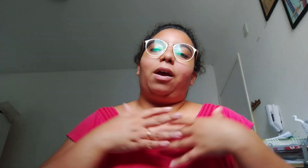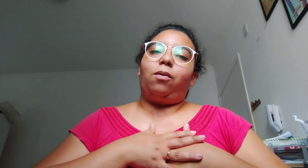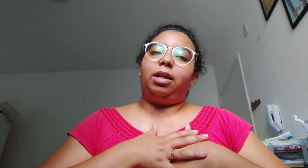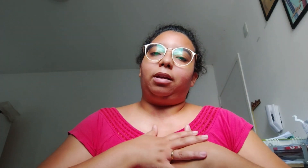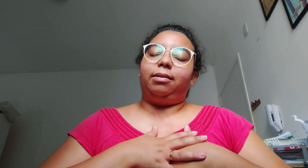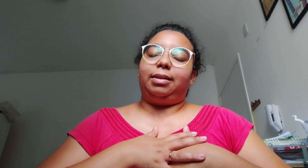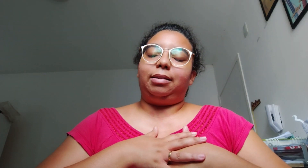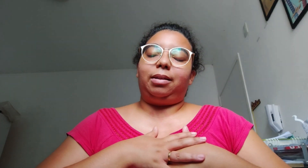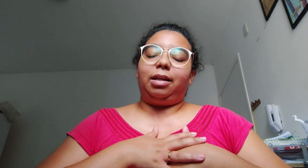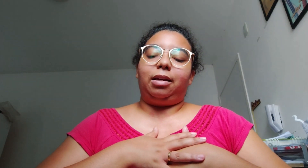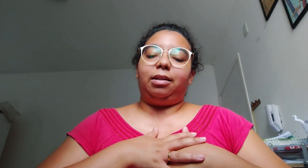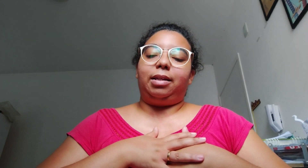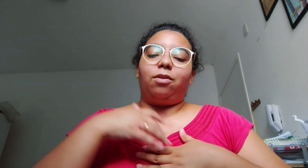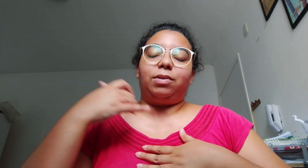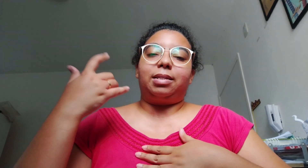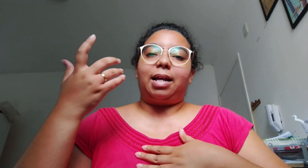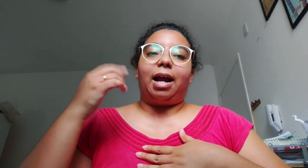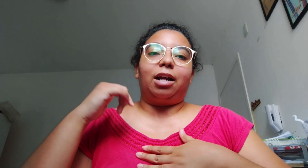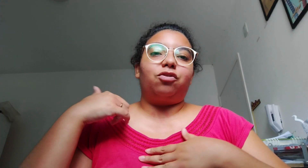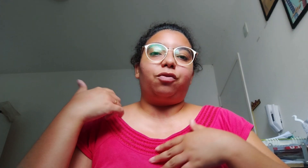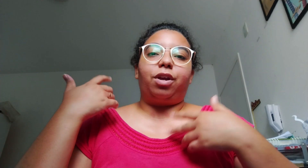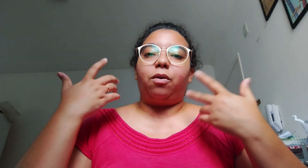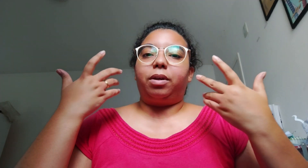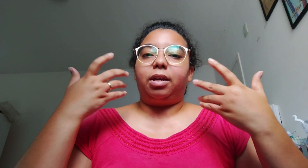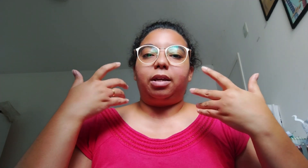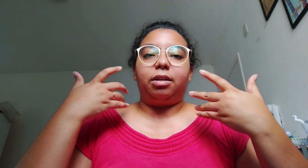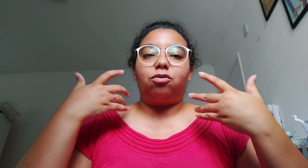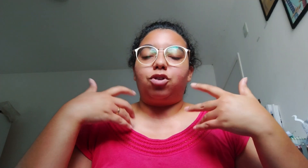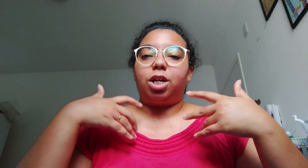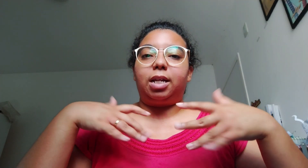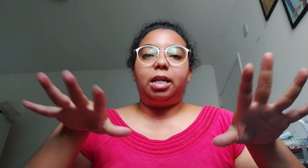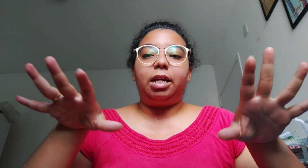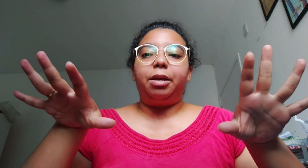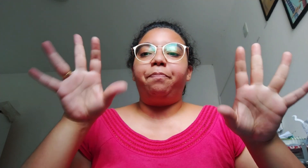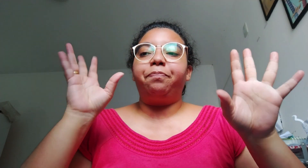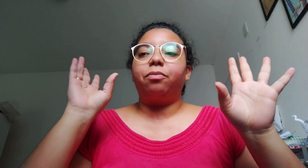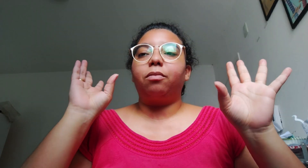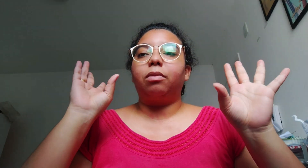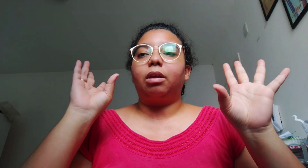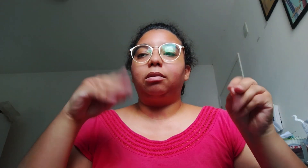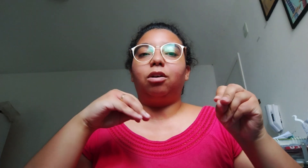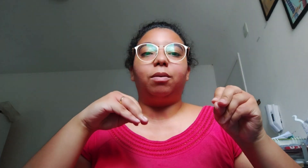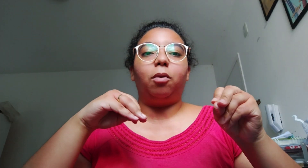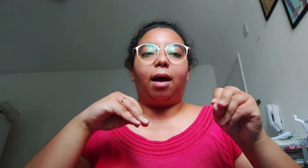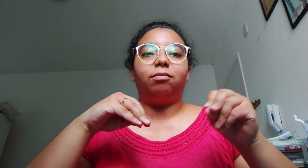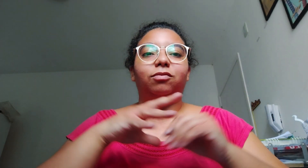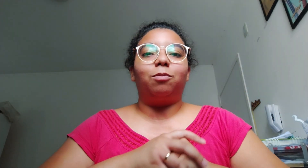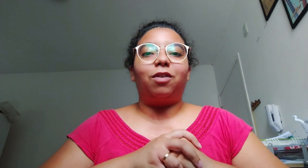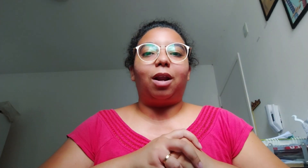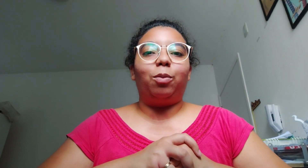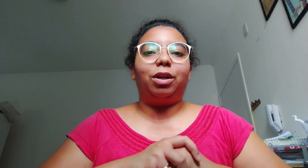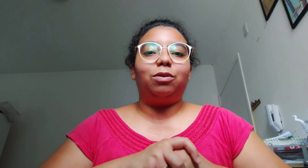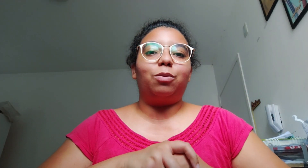que dei o start, fui eu que sugeri. Então vamos lá, vamos falar um pouquinho sobre